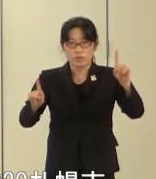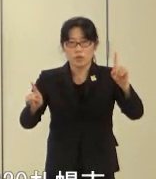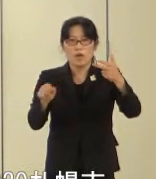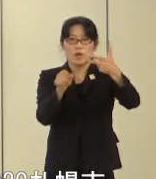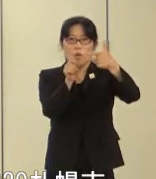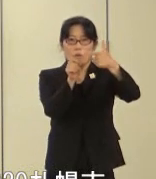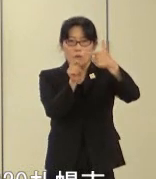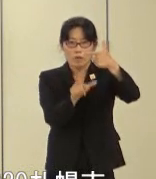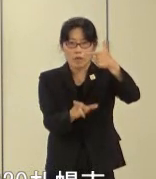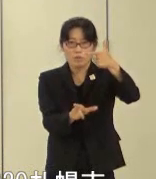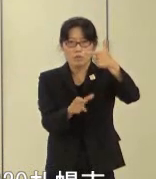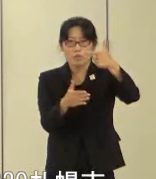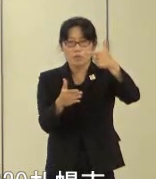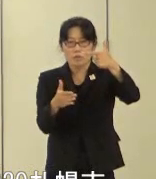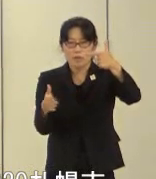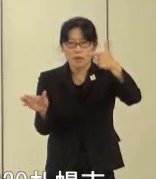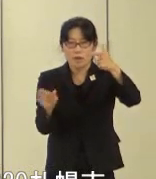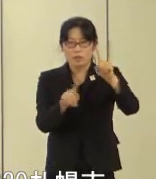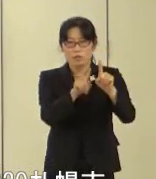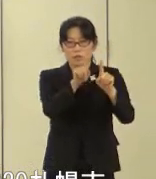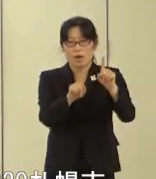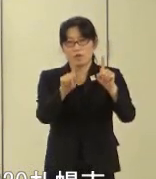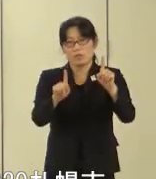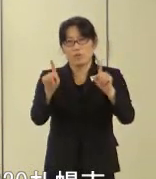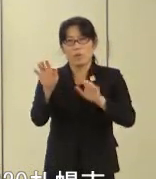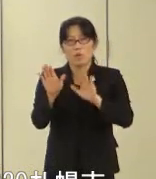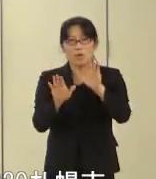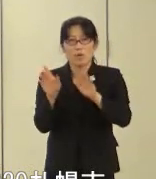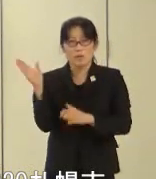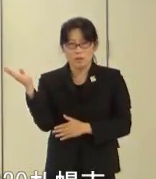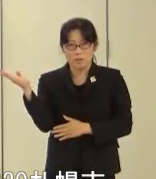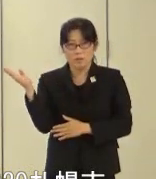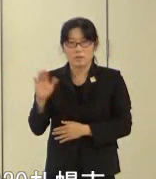からグラフでありますけれども、